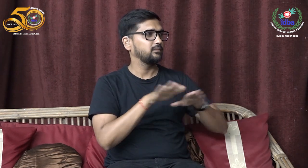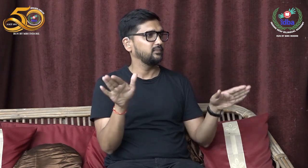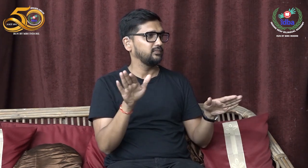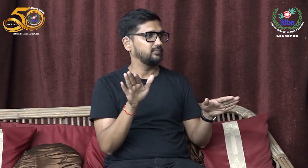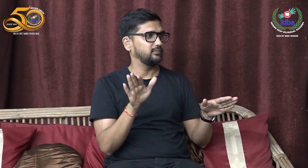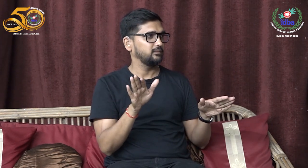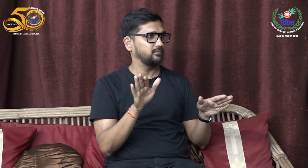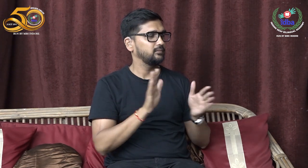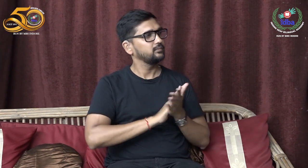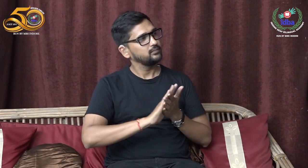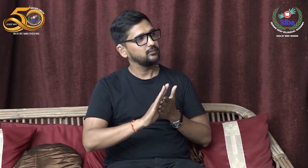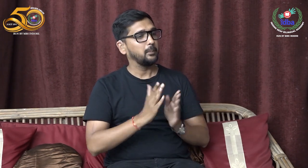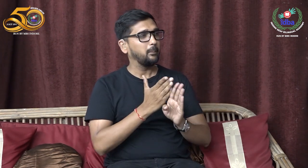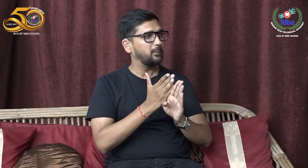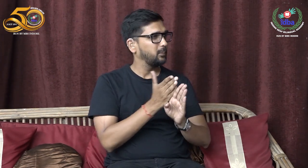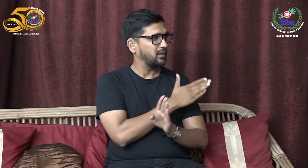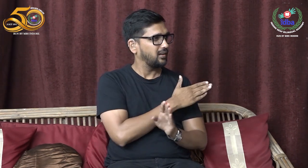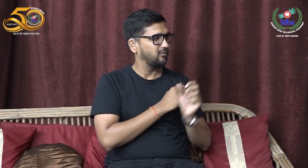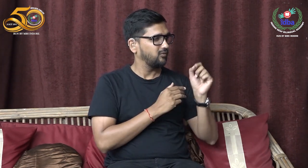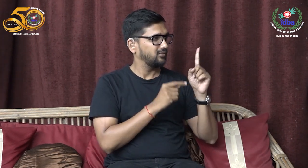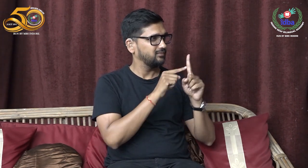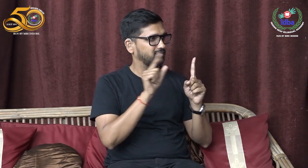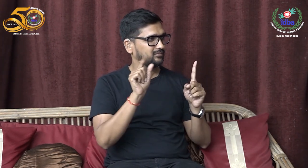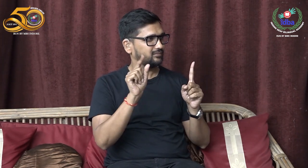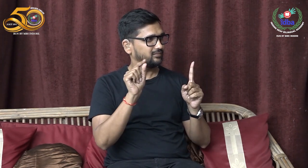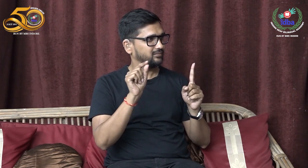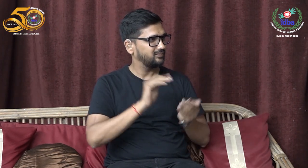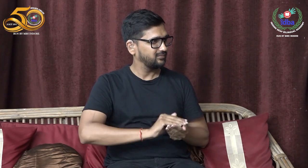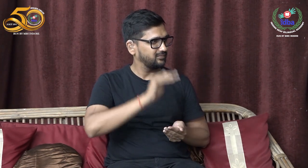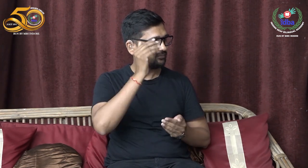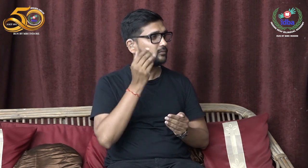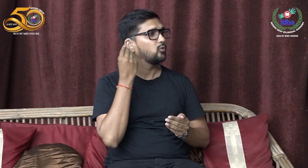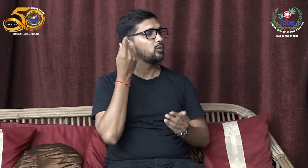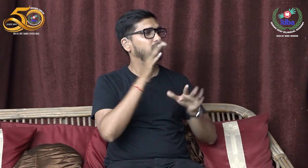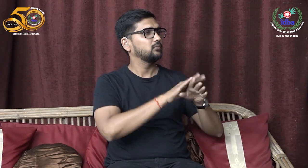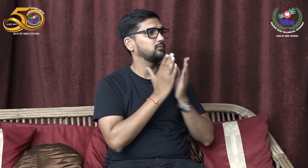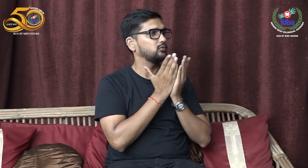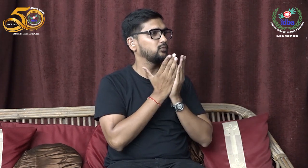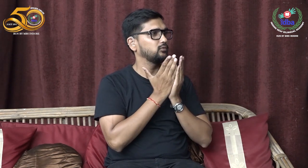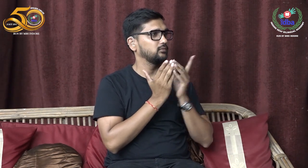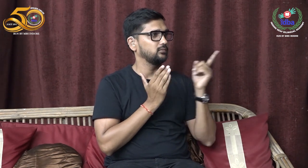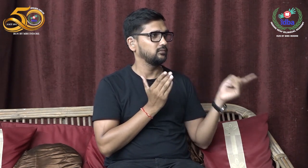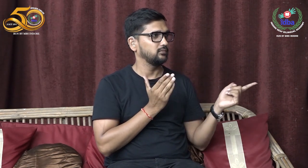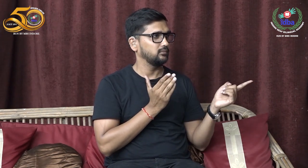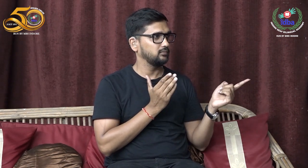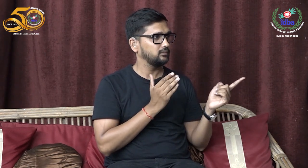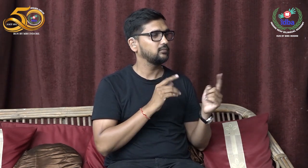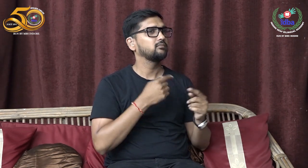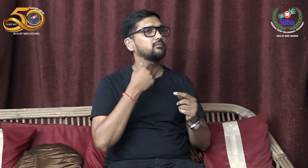की बस। फिर उसके पहले जब मैं 1st to 10th जब मैं पढ़ा तो मैं हेरिंग स्कूल में पढ़ा था,